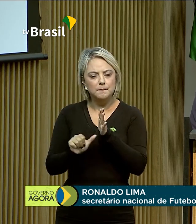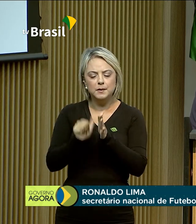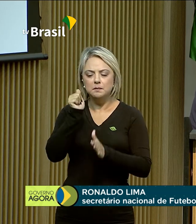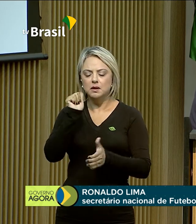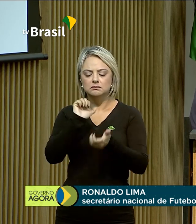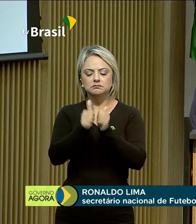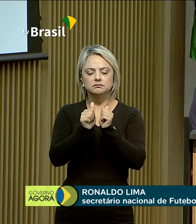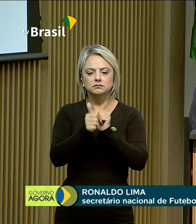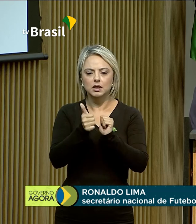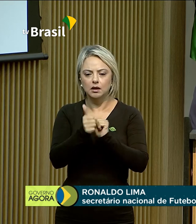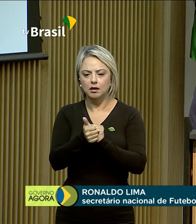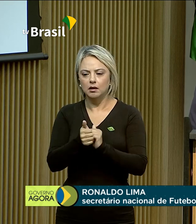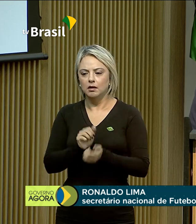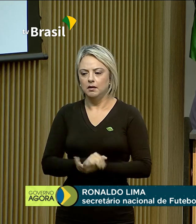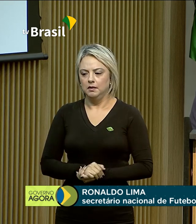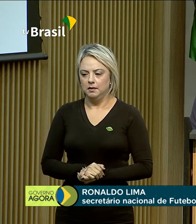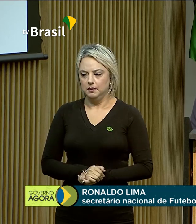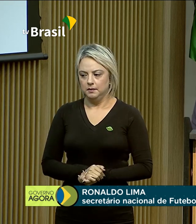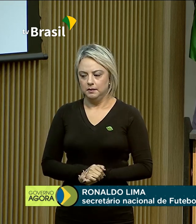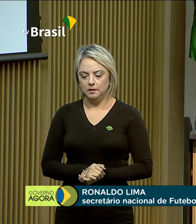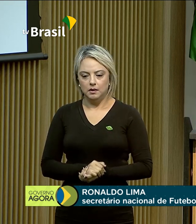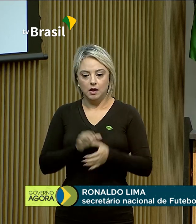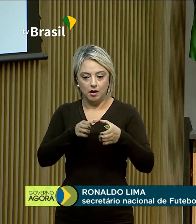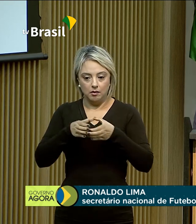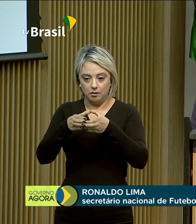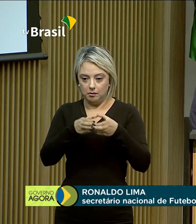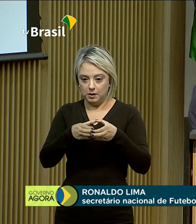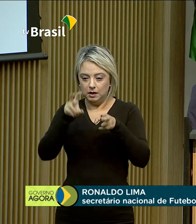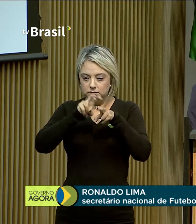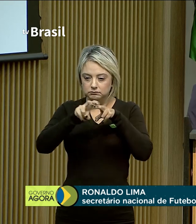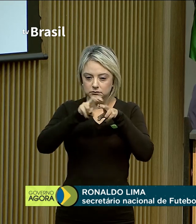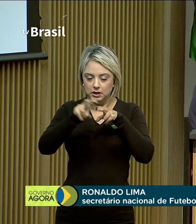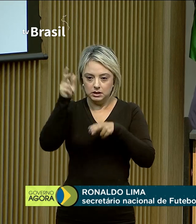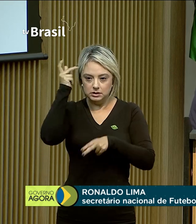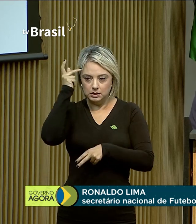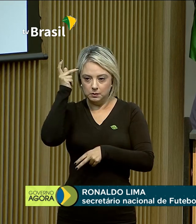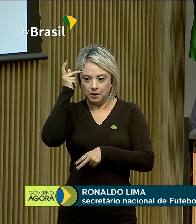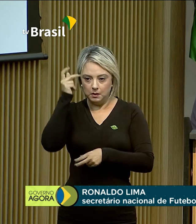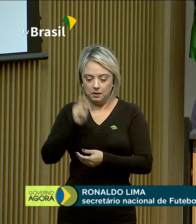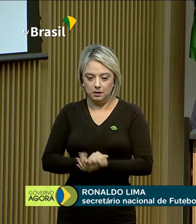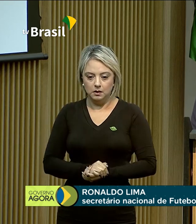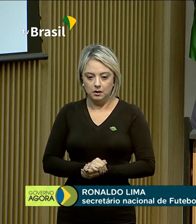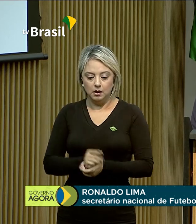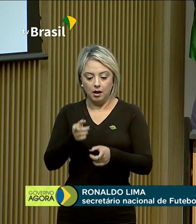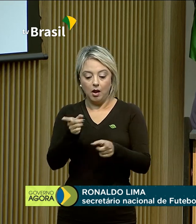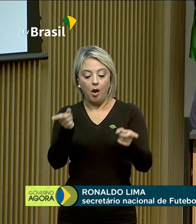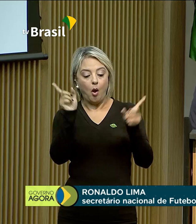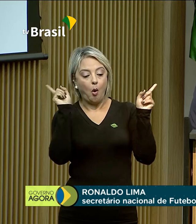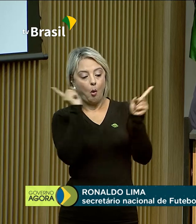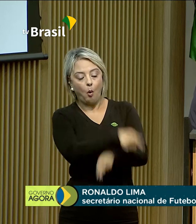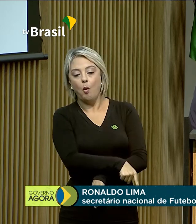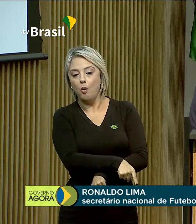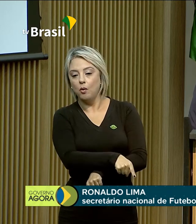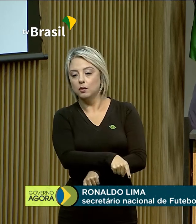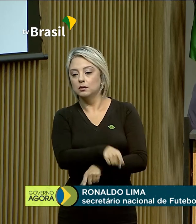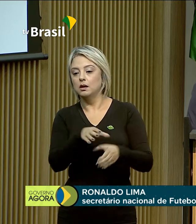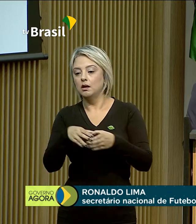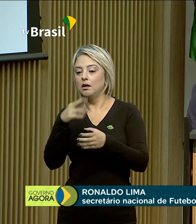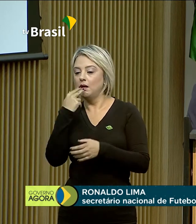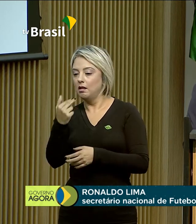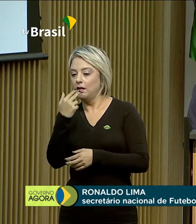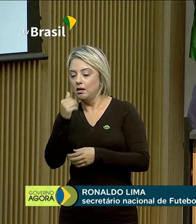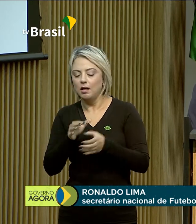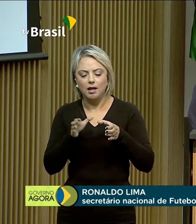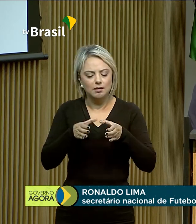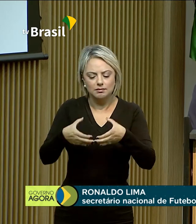de futebol que se tem registro, Companhia Ferroviária S. São Paulo Railway versus os funcionários da Companhia de Gás.